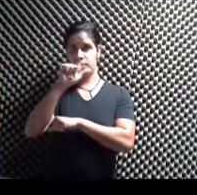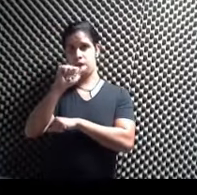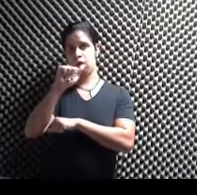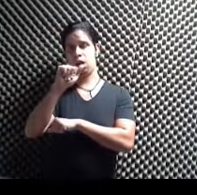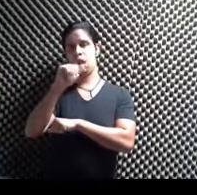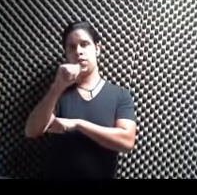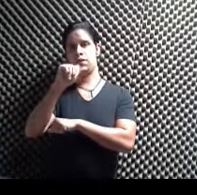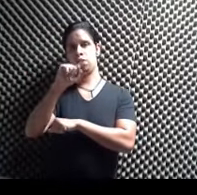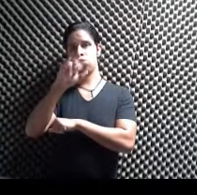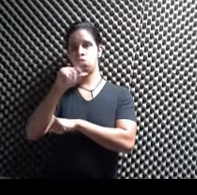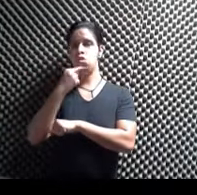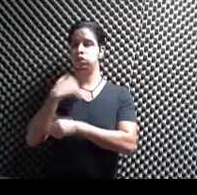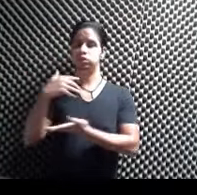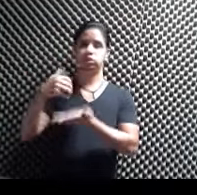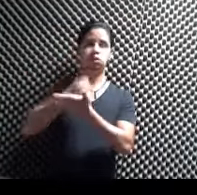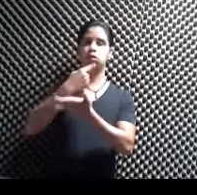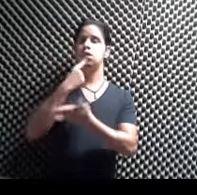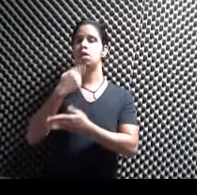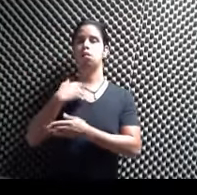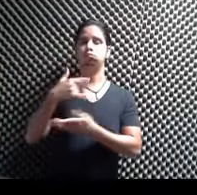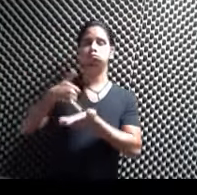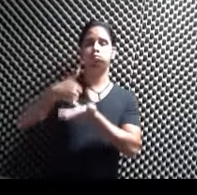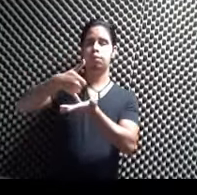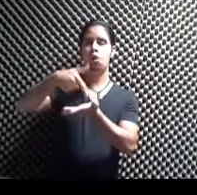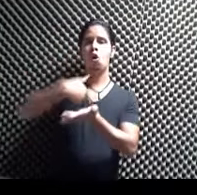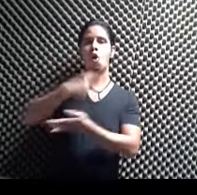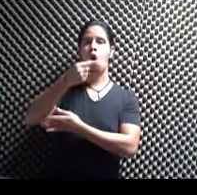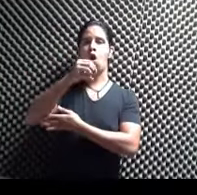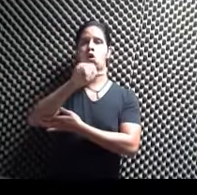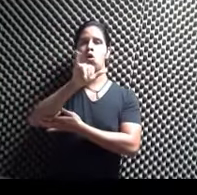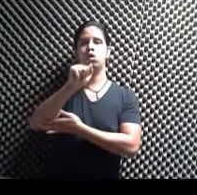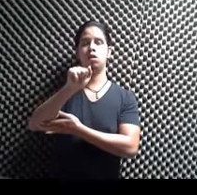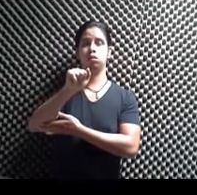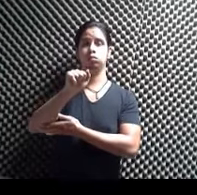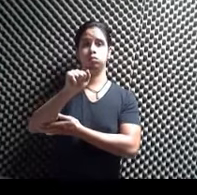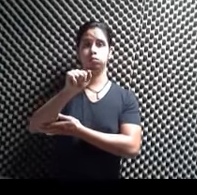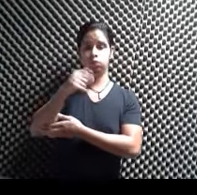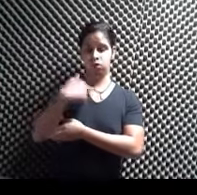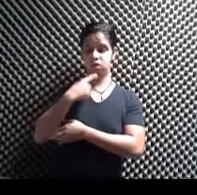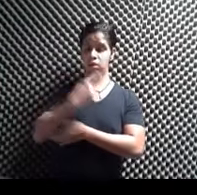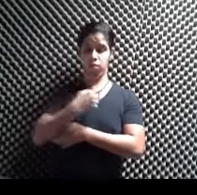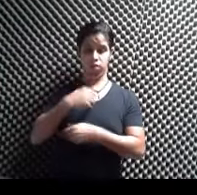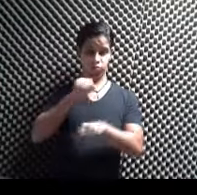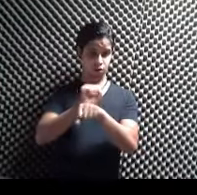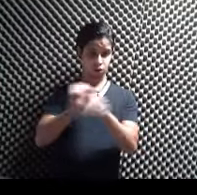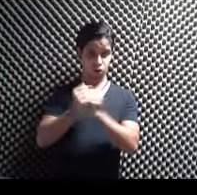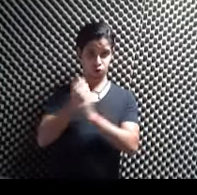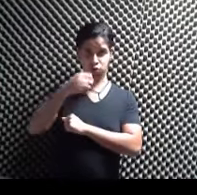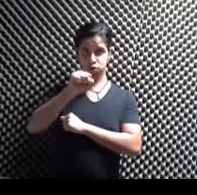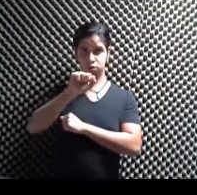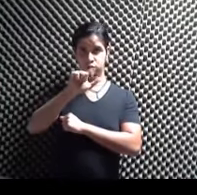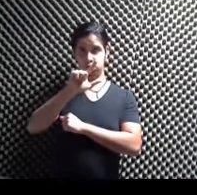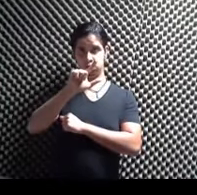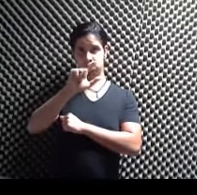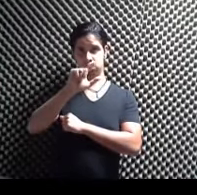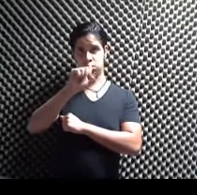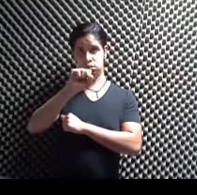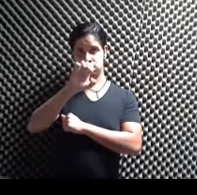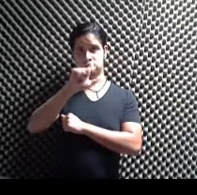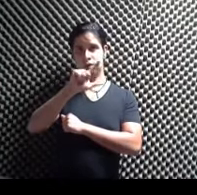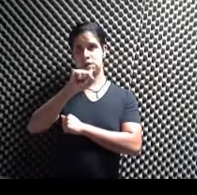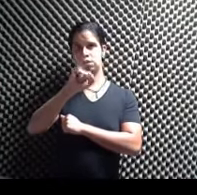actor ganador del premio Goya. Y entonces cuando me dice, no, vas a estar con Celso, pues mira, pues sí me interesa. Y además,